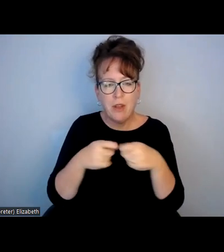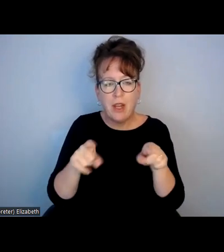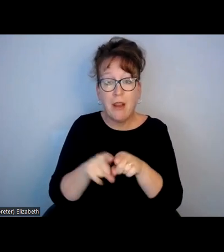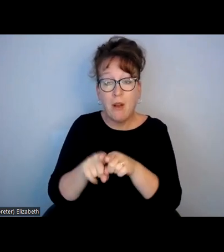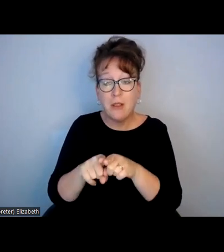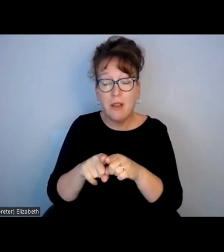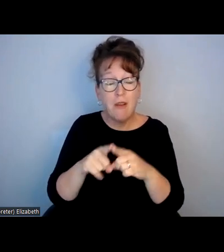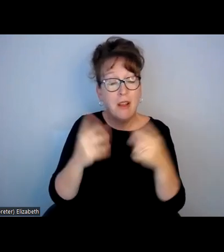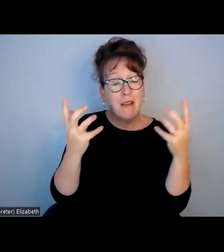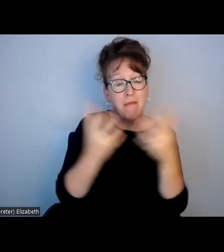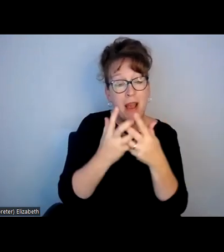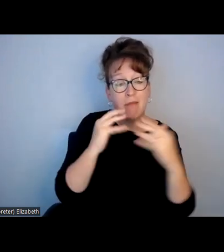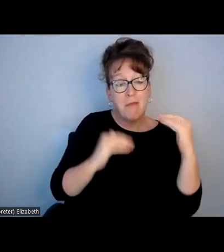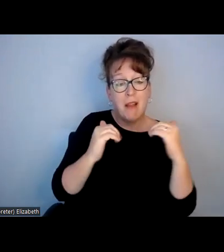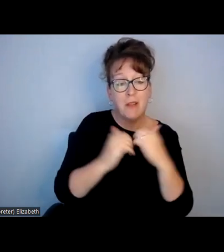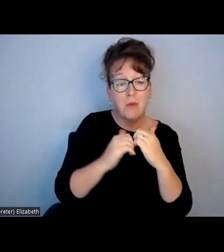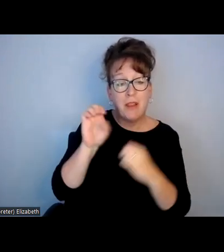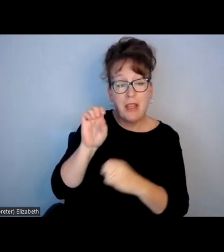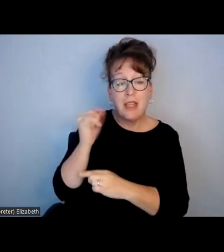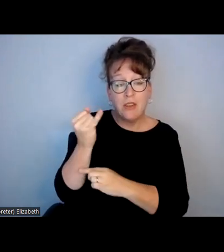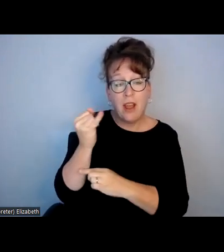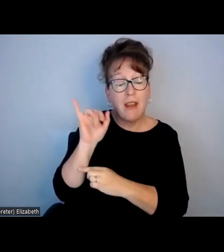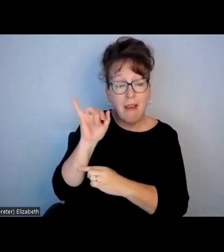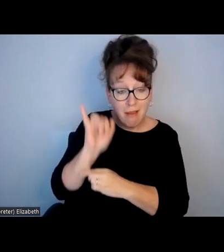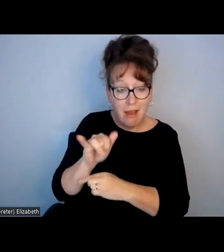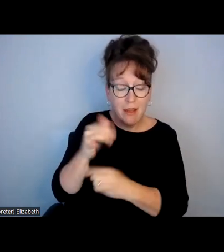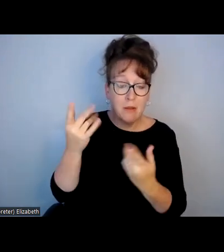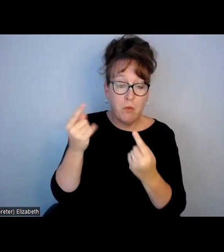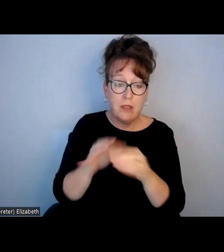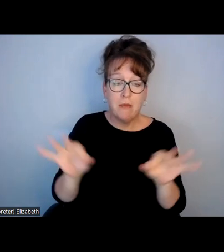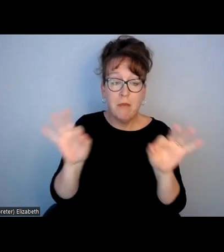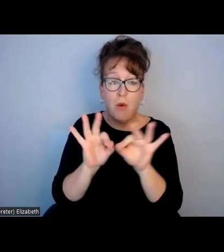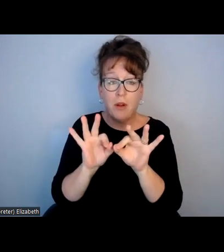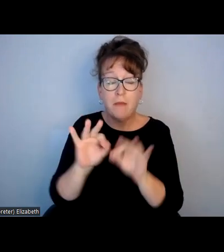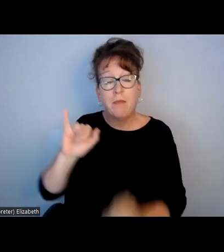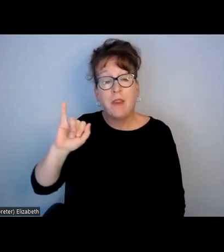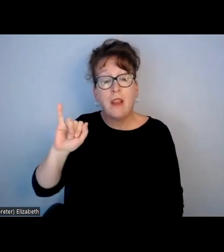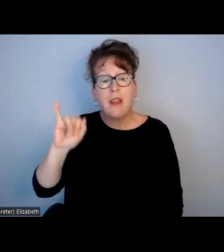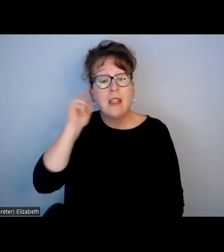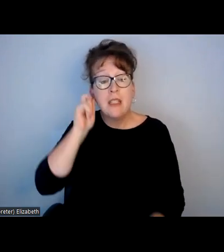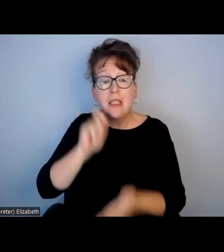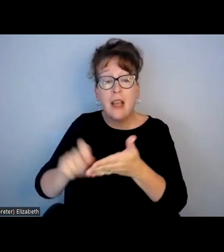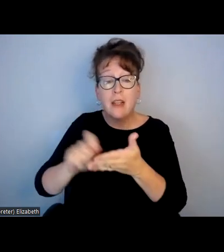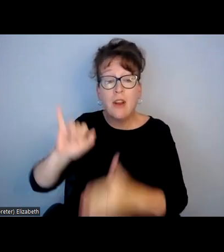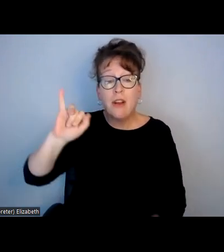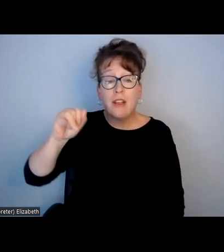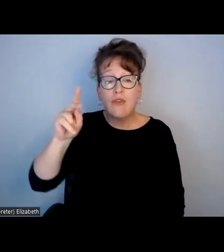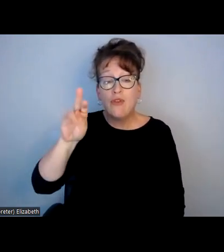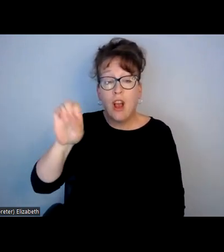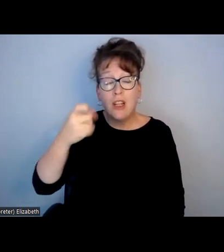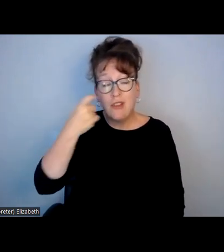que hay en saber por ejemplo no solo de Justicia ambiental y de cómo se va a estar haciendo la